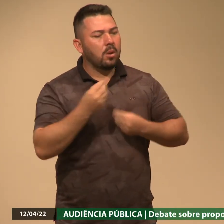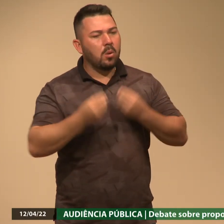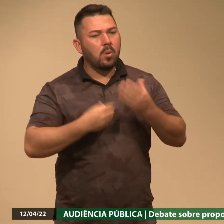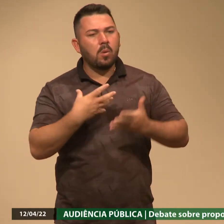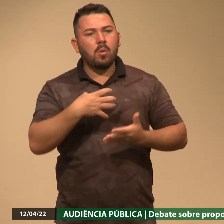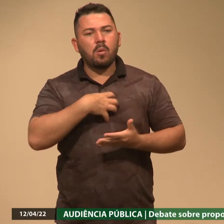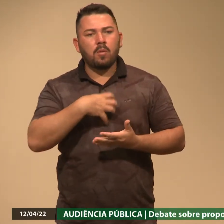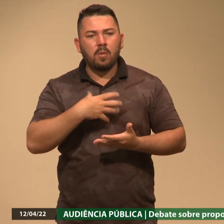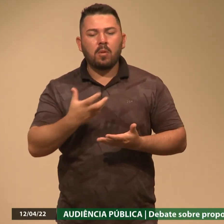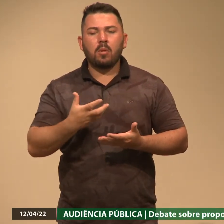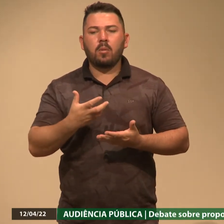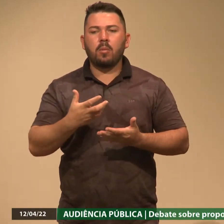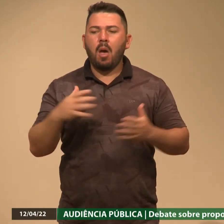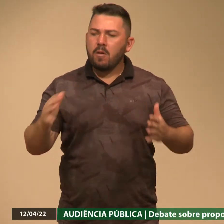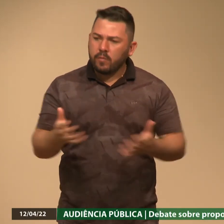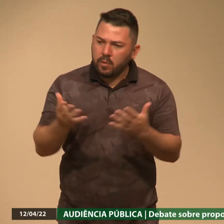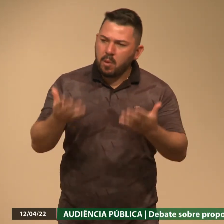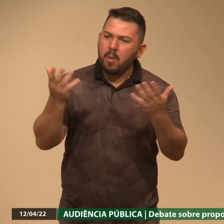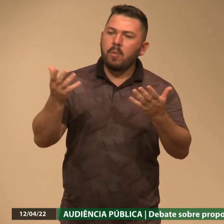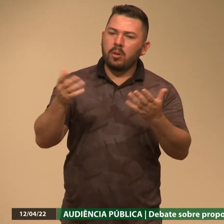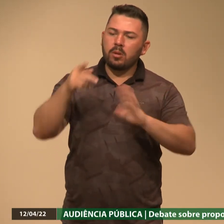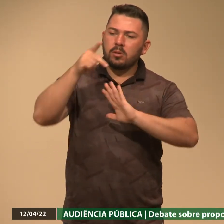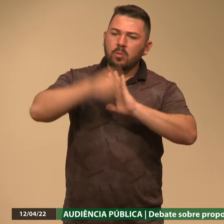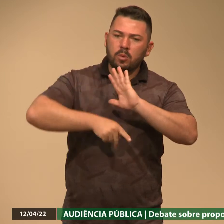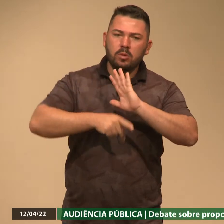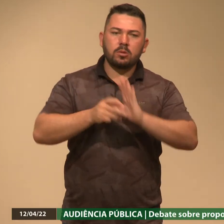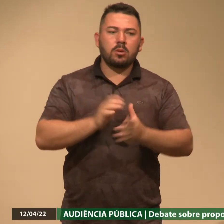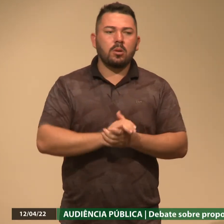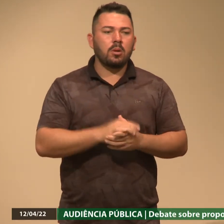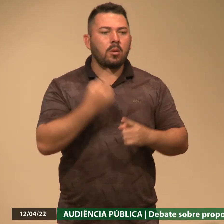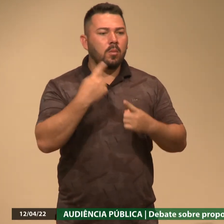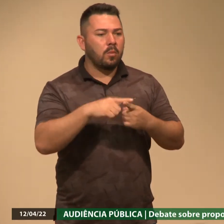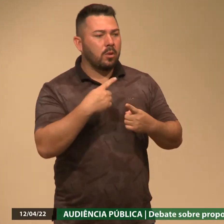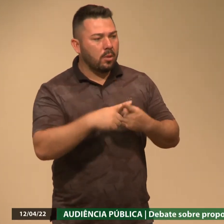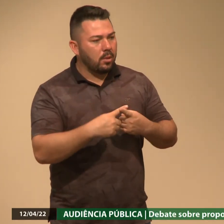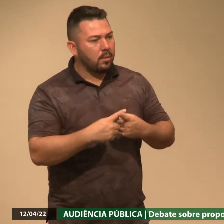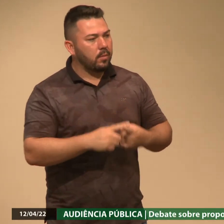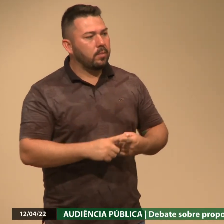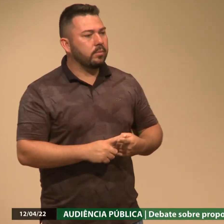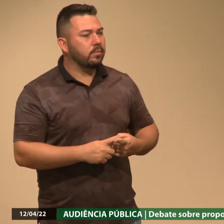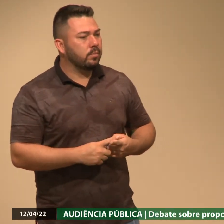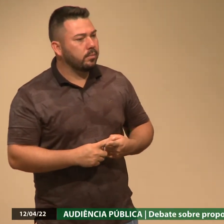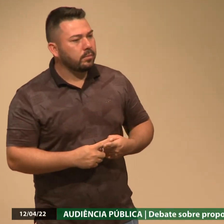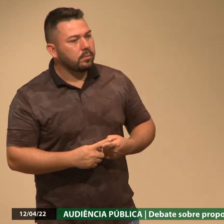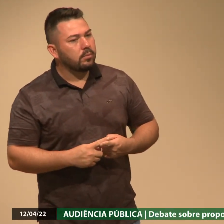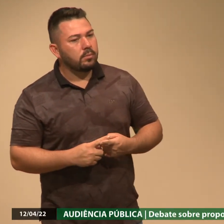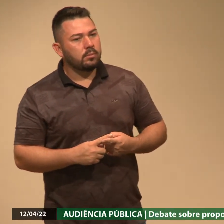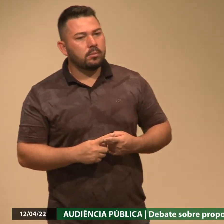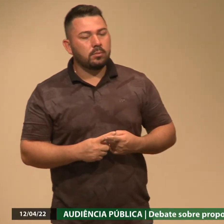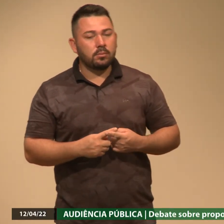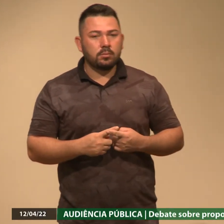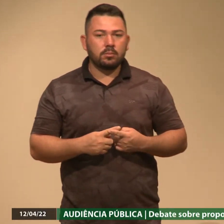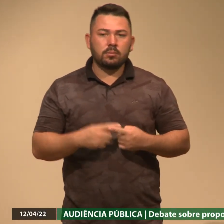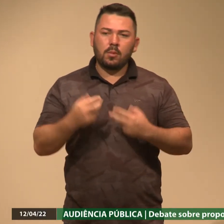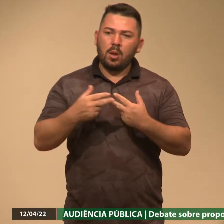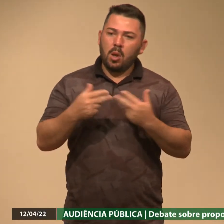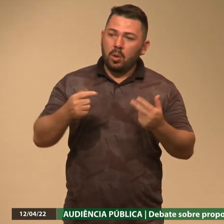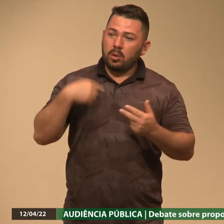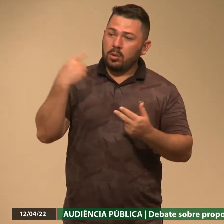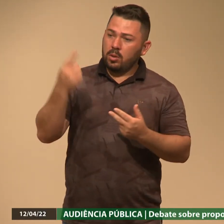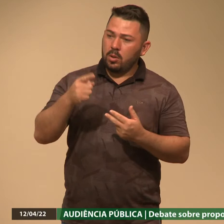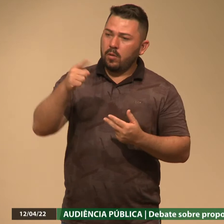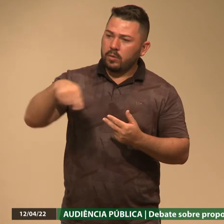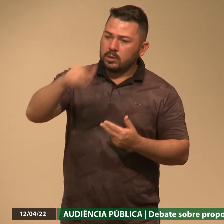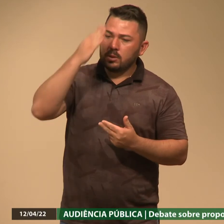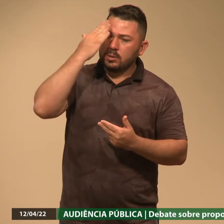forma de fomentar né esse projeto porque uma das coisas que nós todos